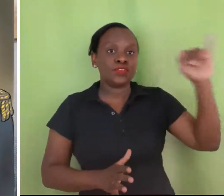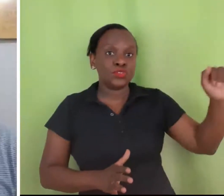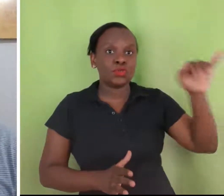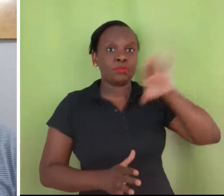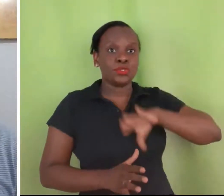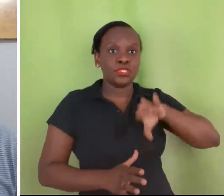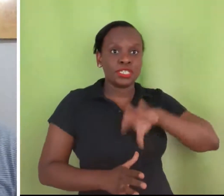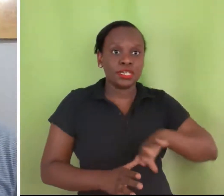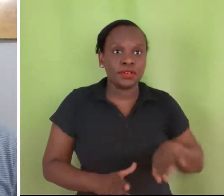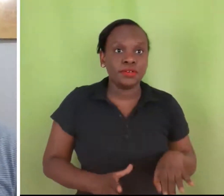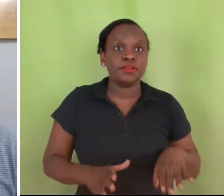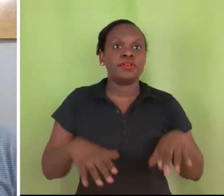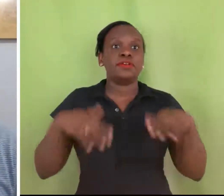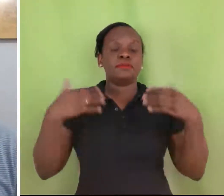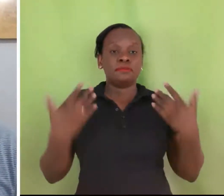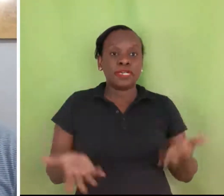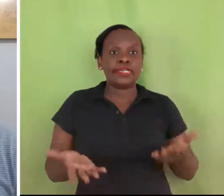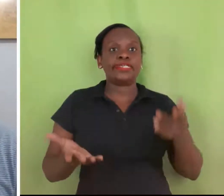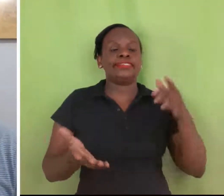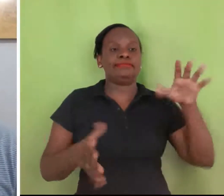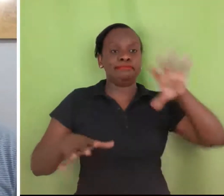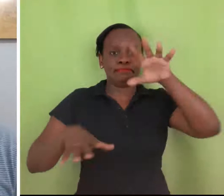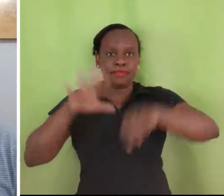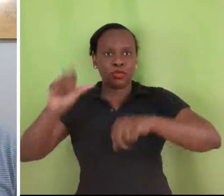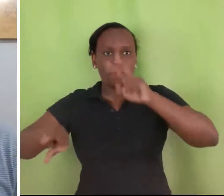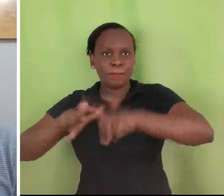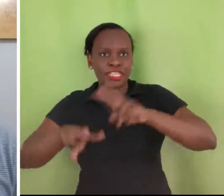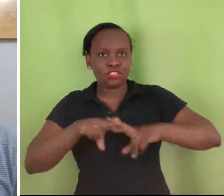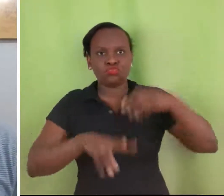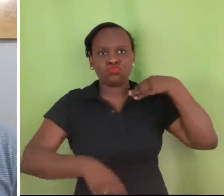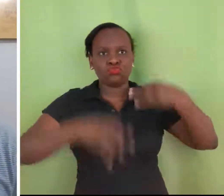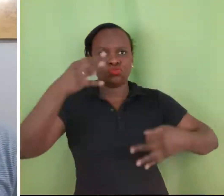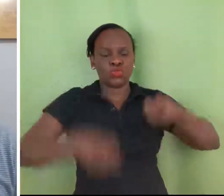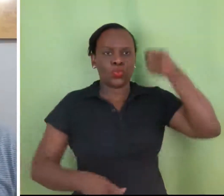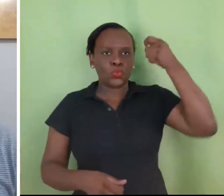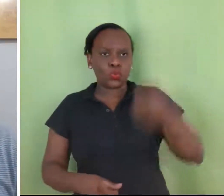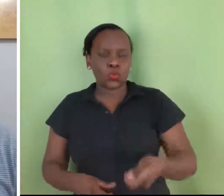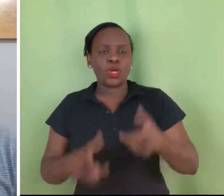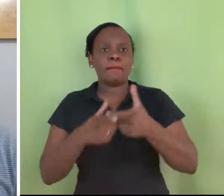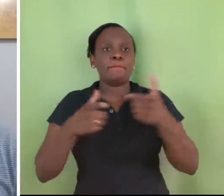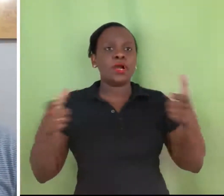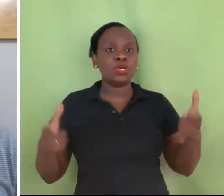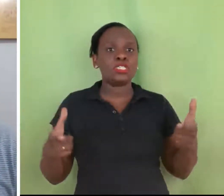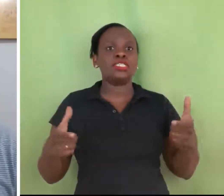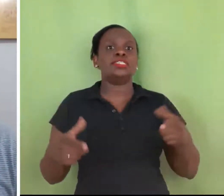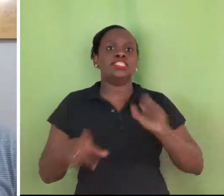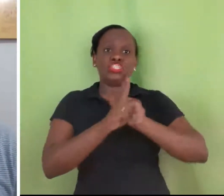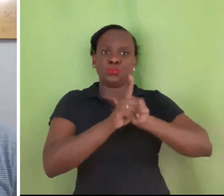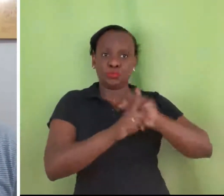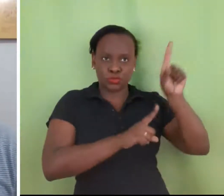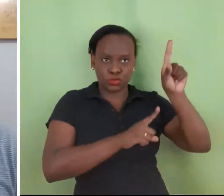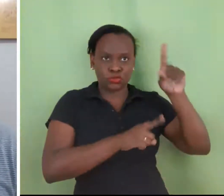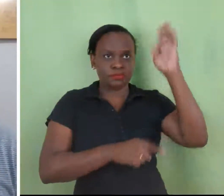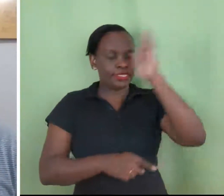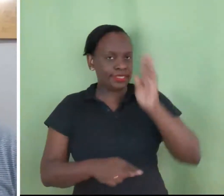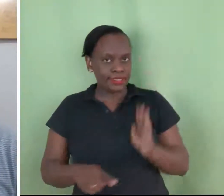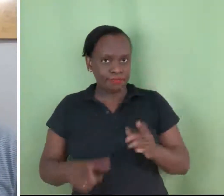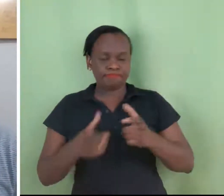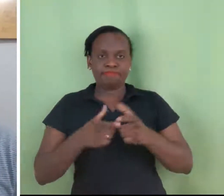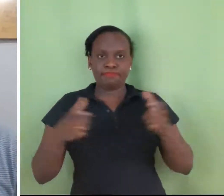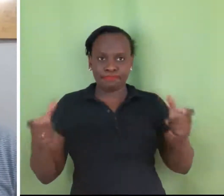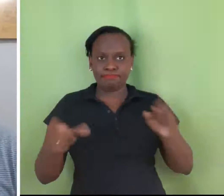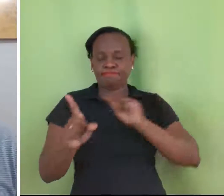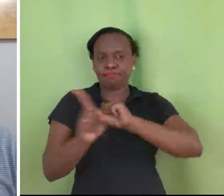os participantes, eles foram julgados, eles foram condenados. A maior parte deles foi condenada a ser expulso do Brasil, né? Eles